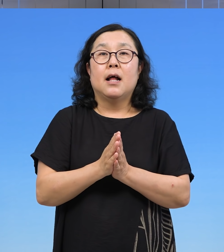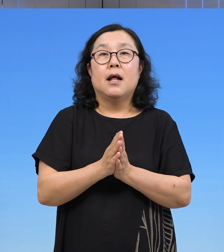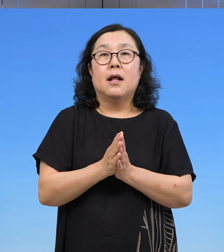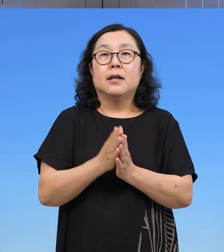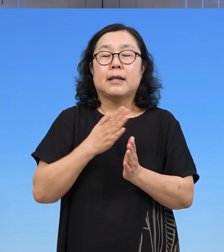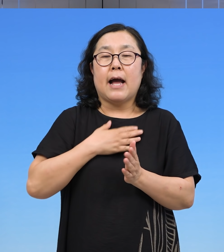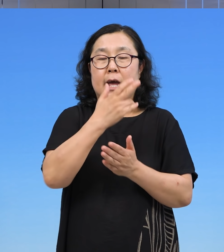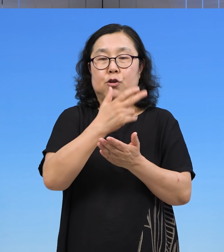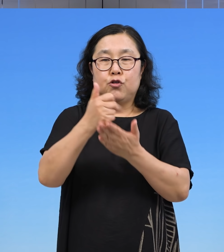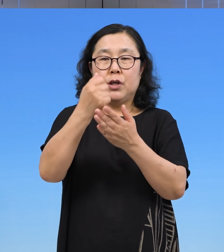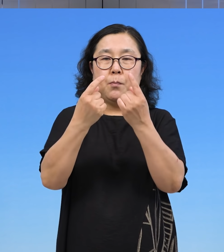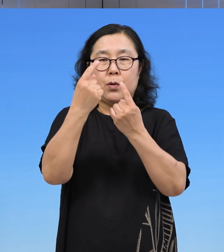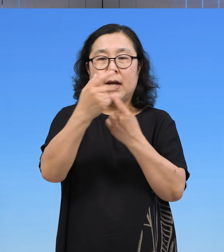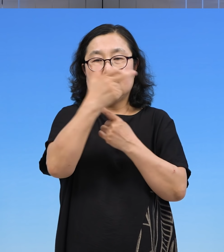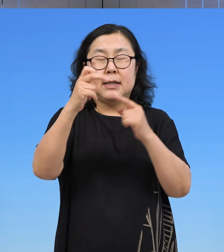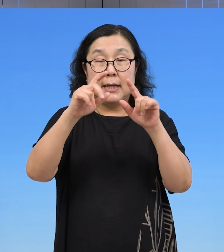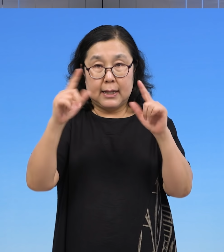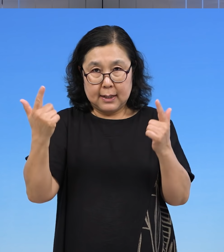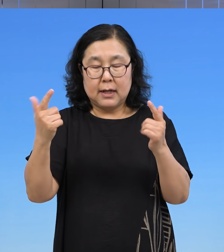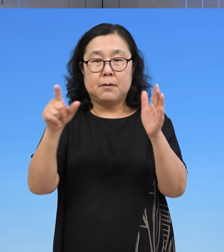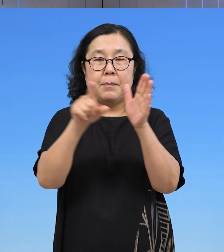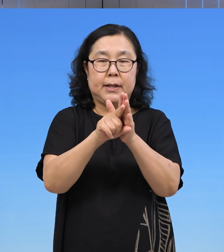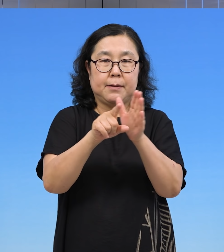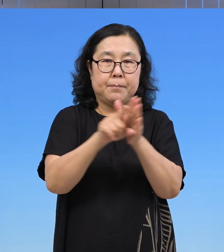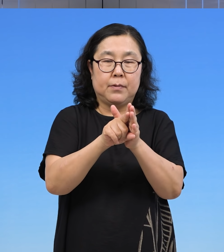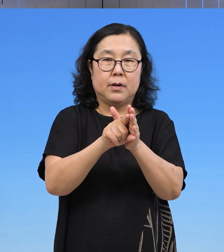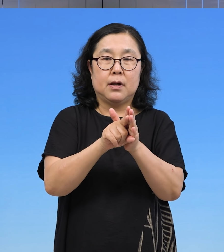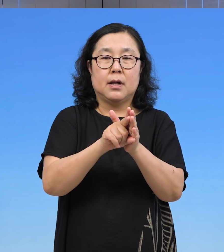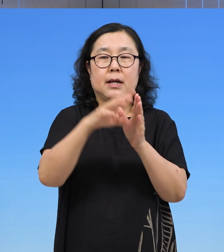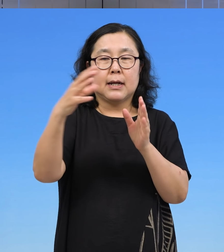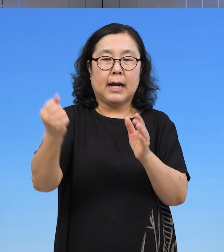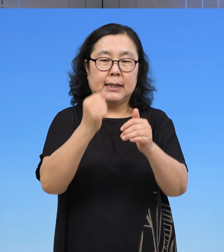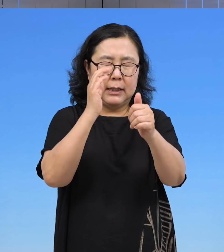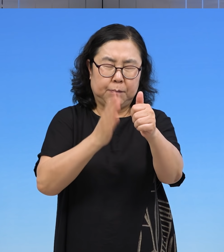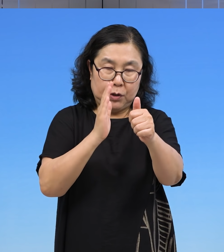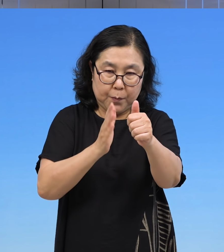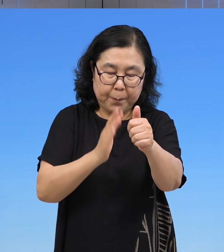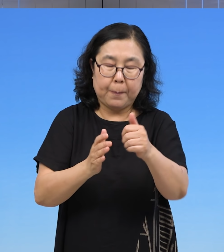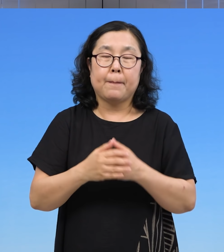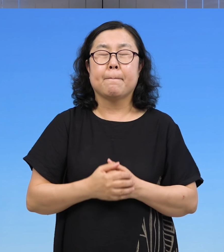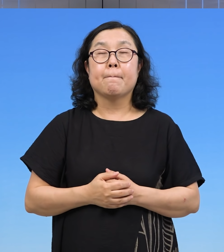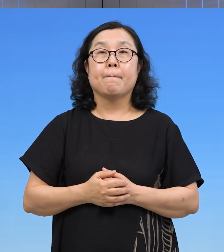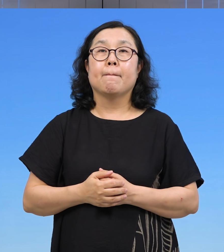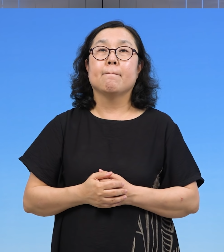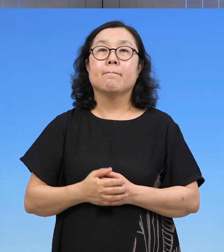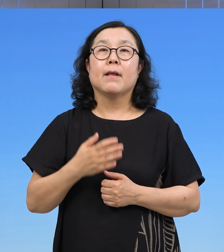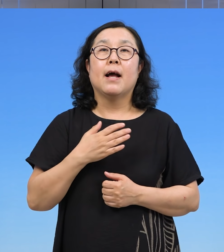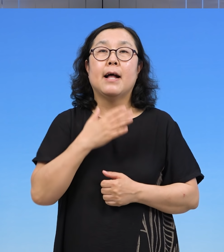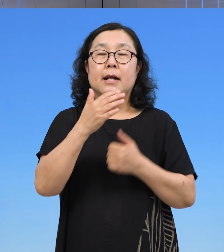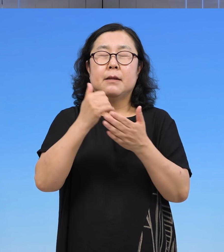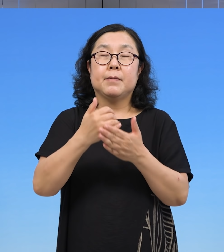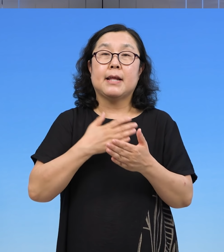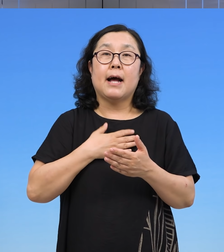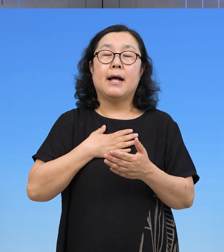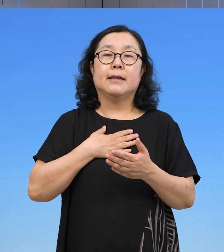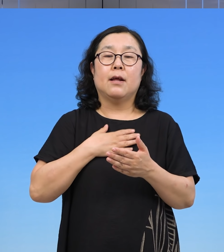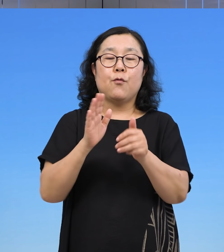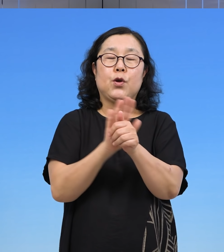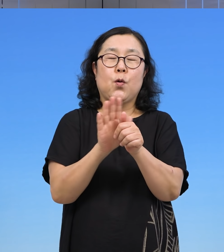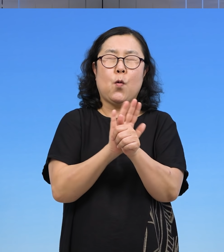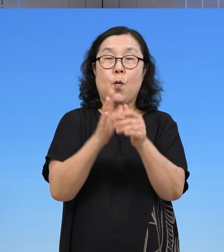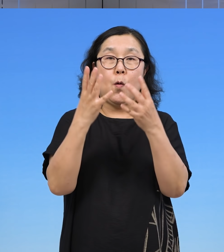회복시켜주는 능력이 되는 줄로 믿으시기를 바랍니다 참 하나님께서 저에게 배려를 많이